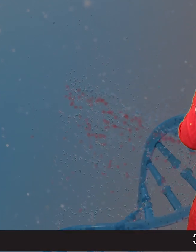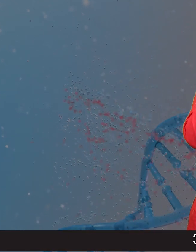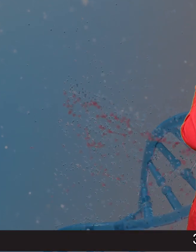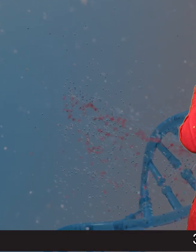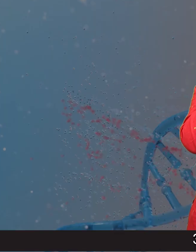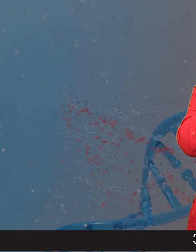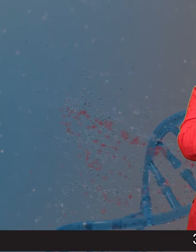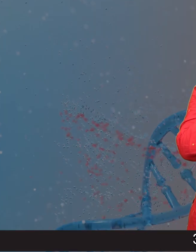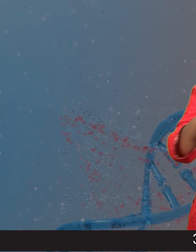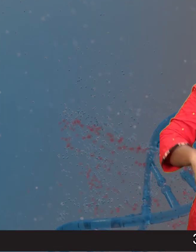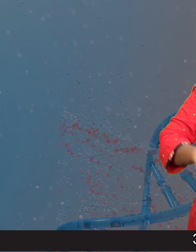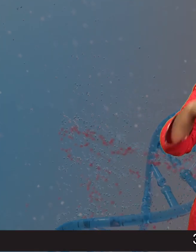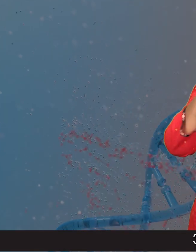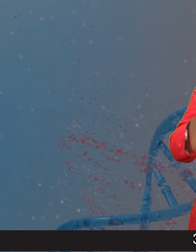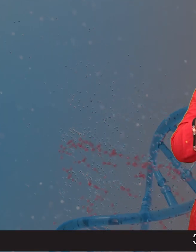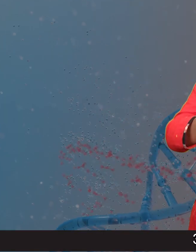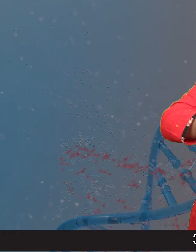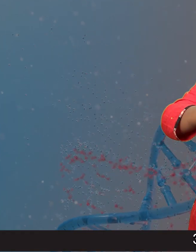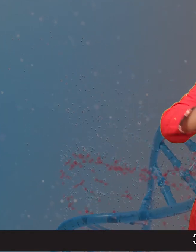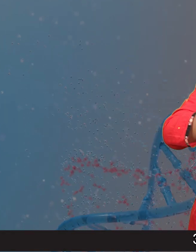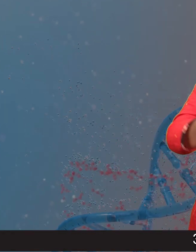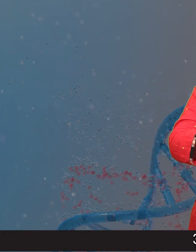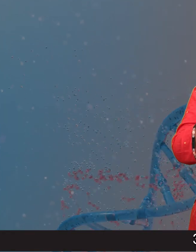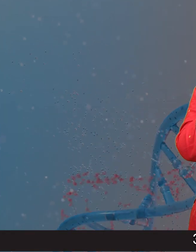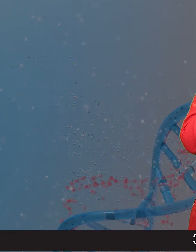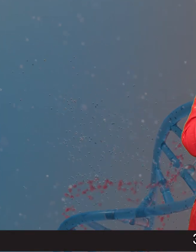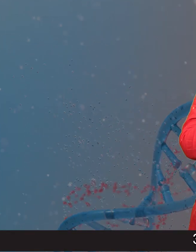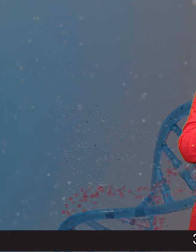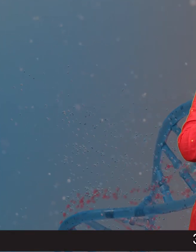और अगले भाग में जाए।